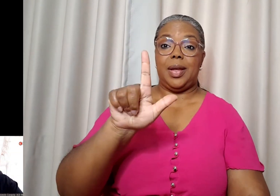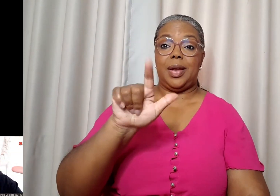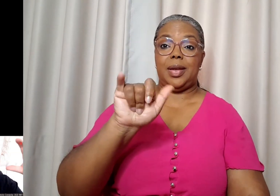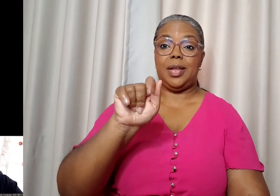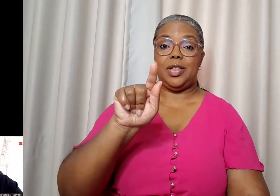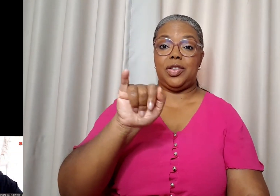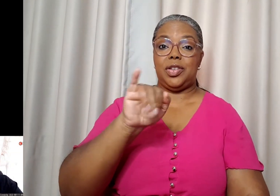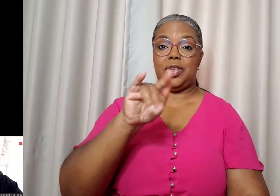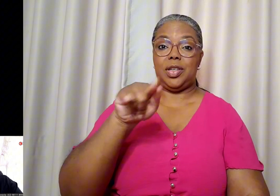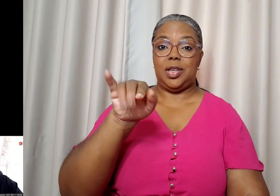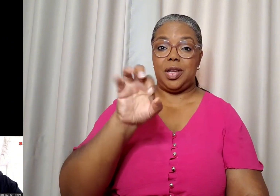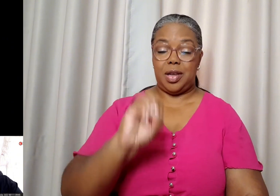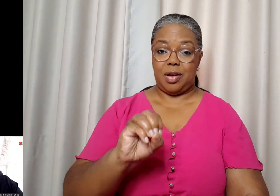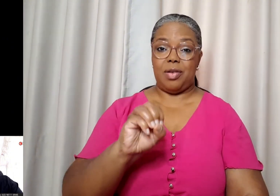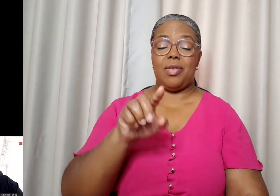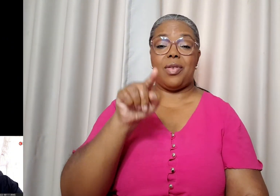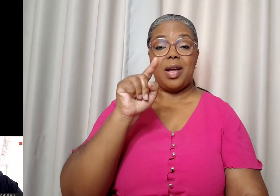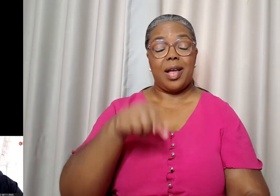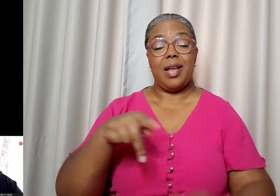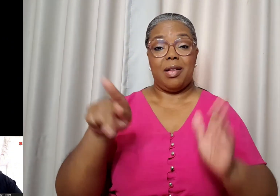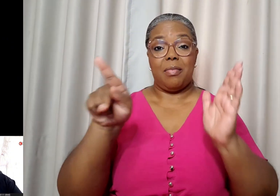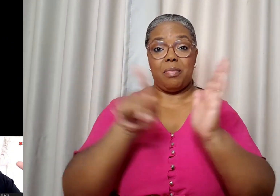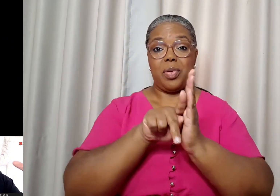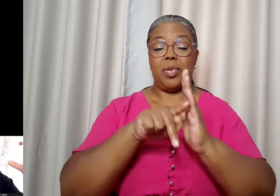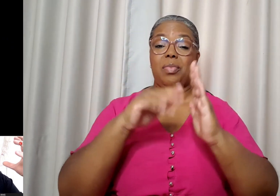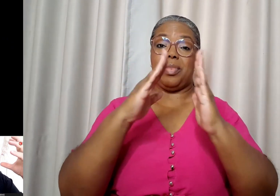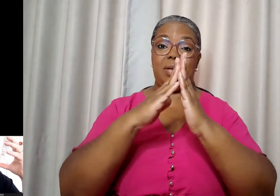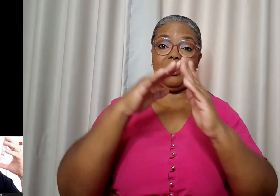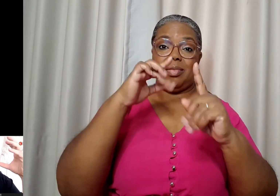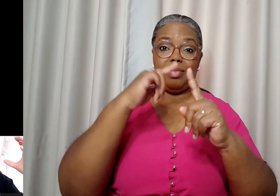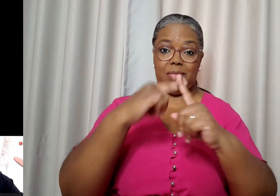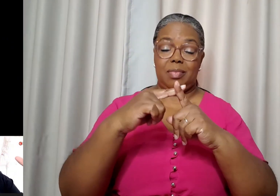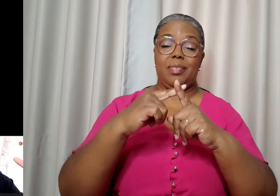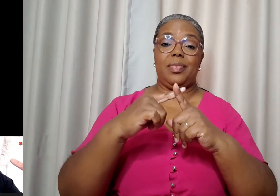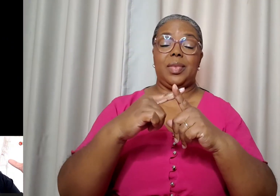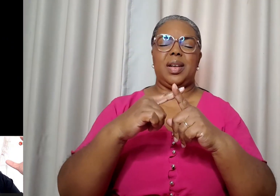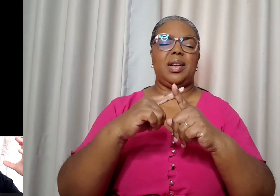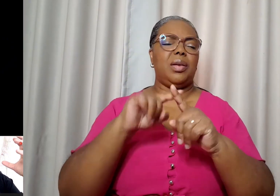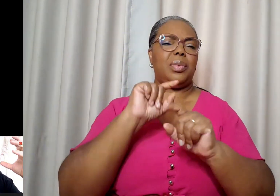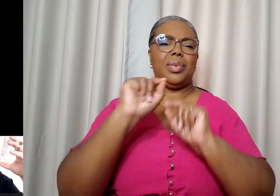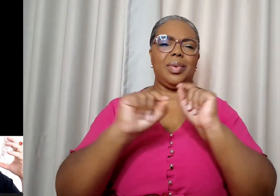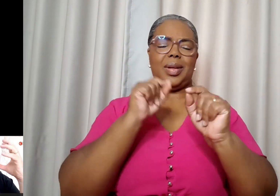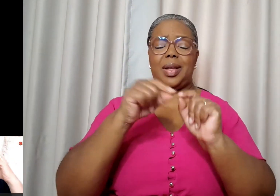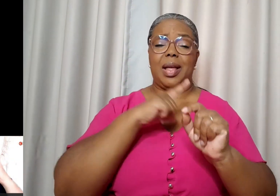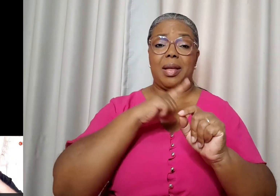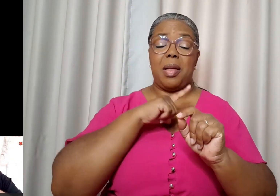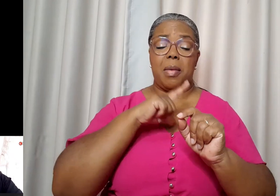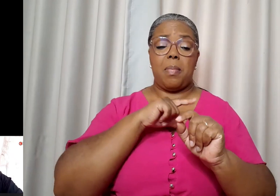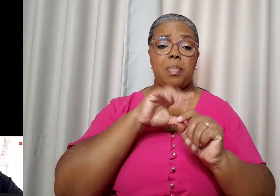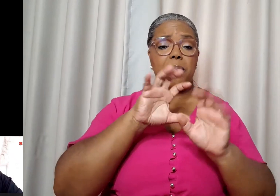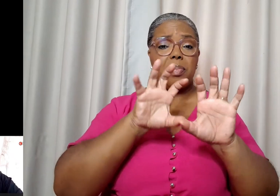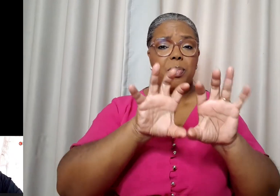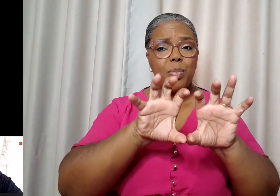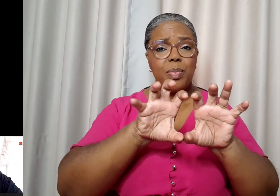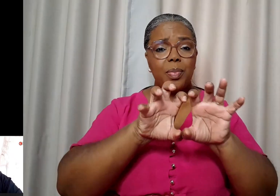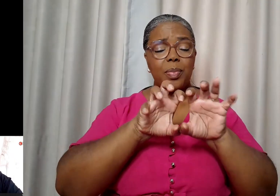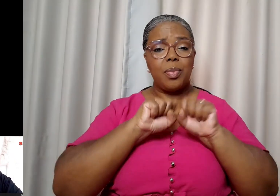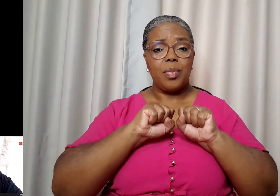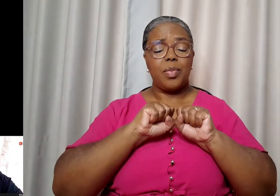a tendência é tomar para a realidade, para o estilo de vida que eu